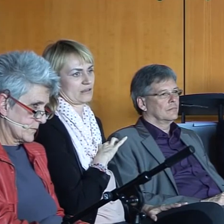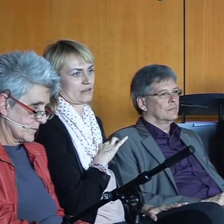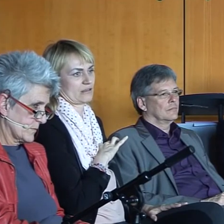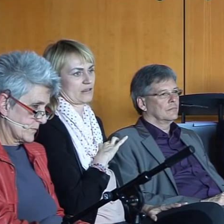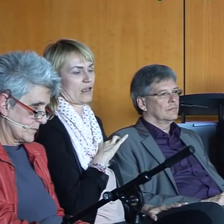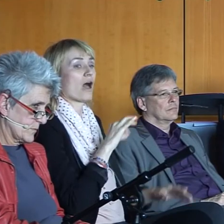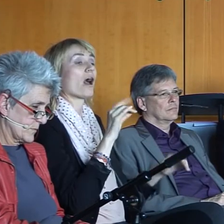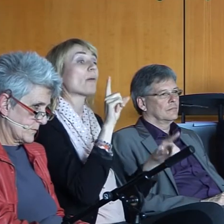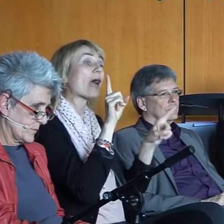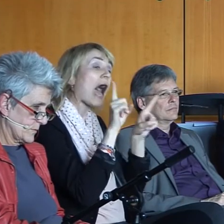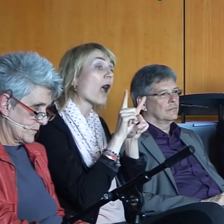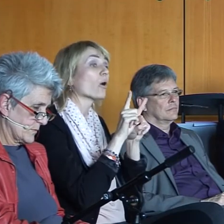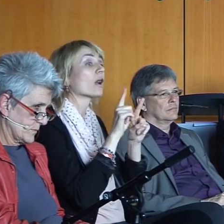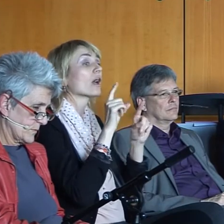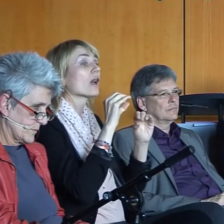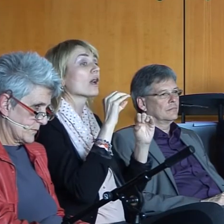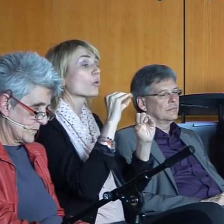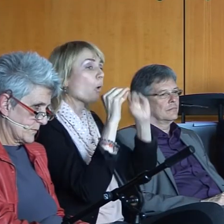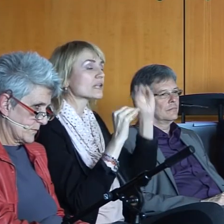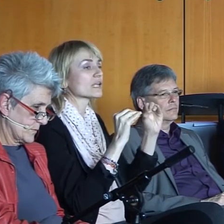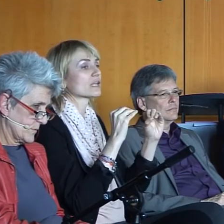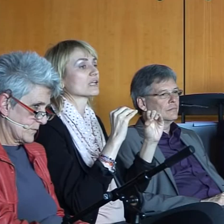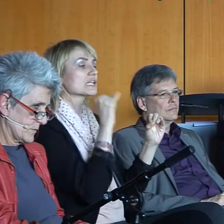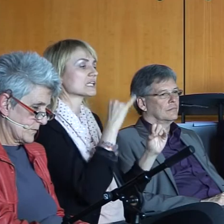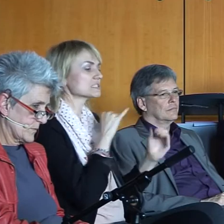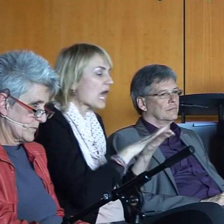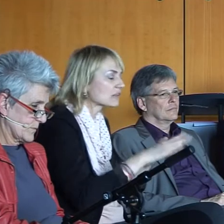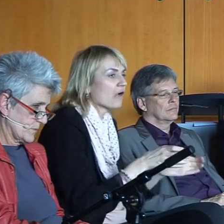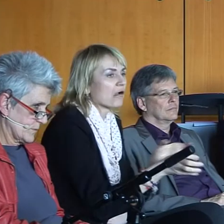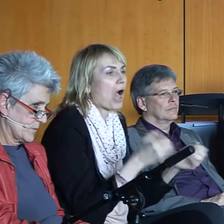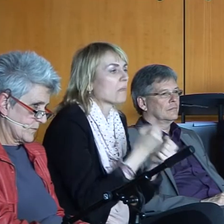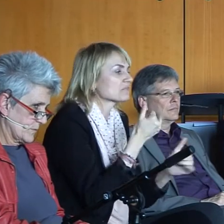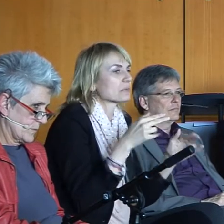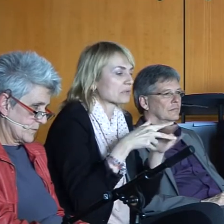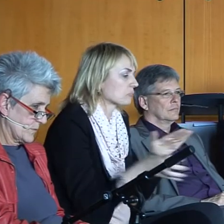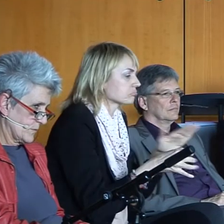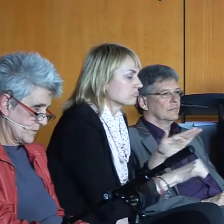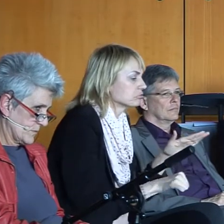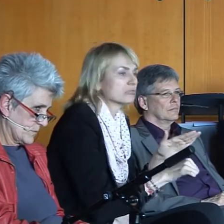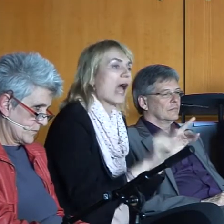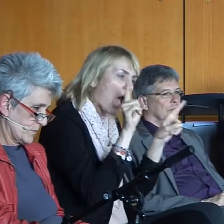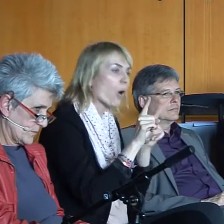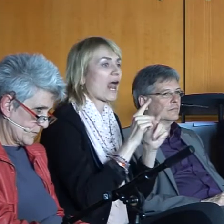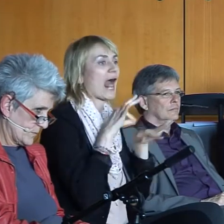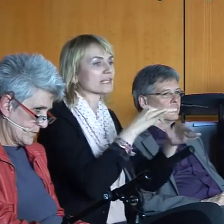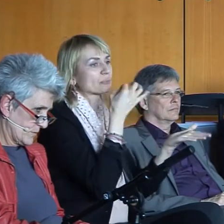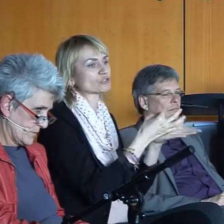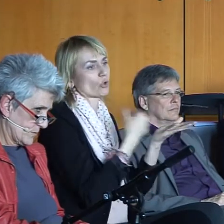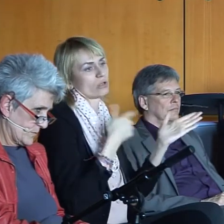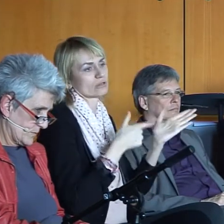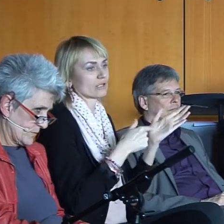verpflichtende Quote geben, behinderte Menschen anzustellen, ohne die Möglichkeit, sich freizukaufen. Und wir reden hier nicht nur von